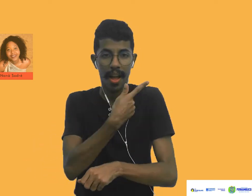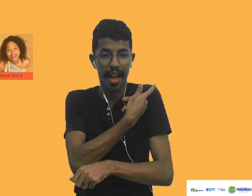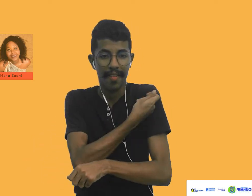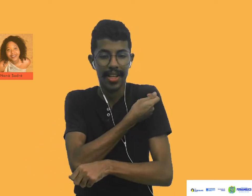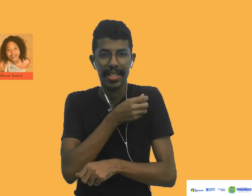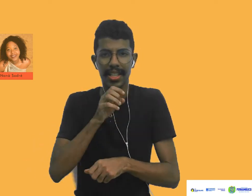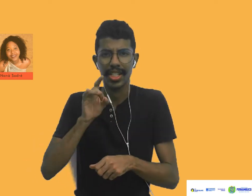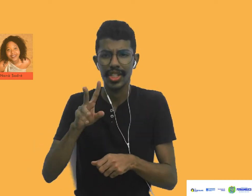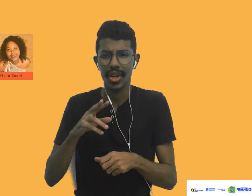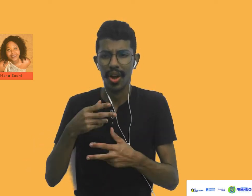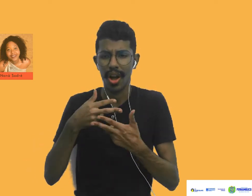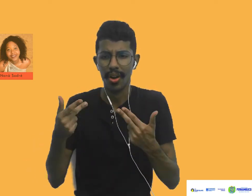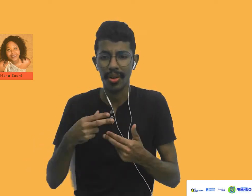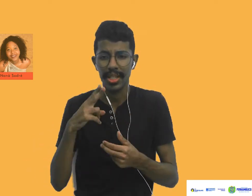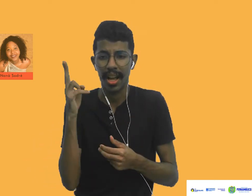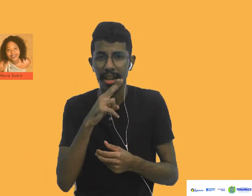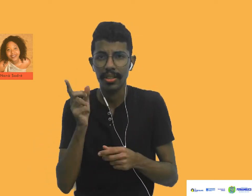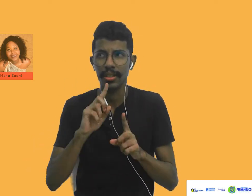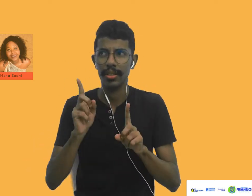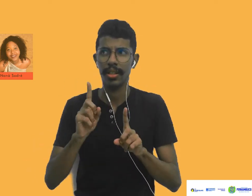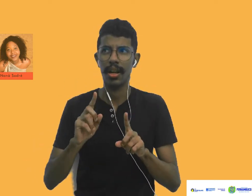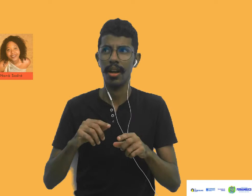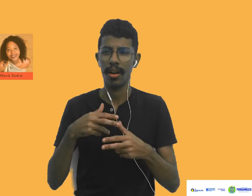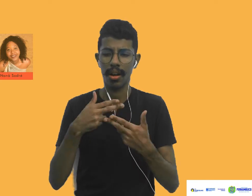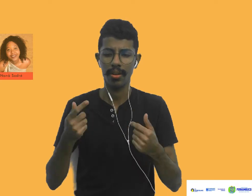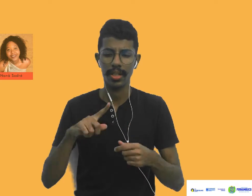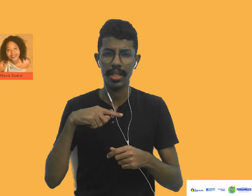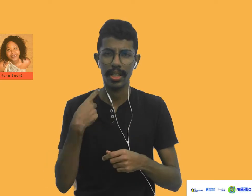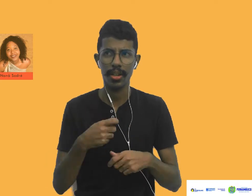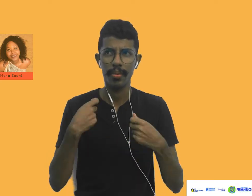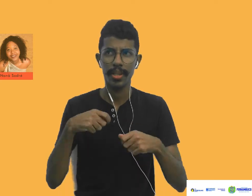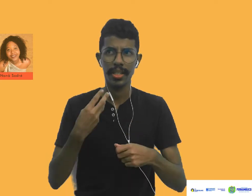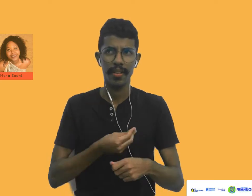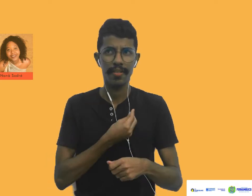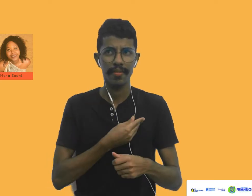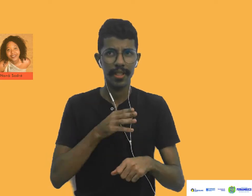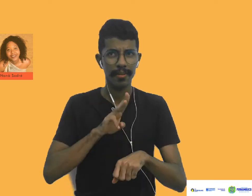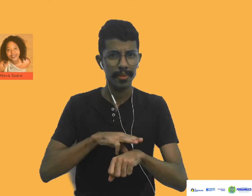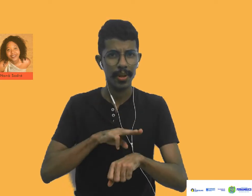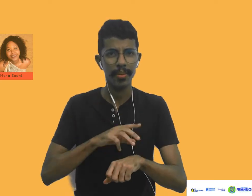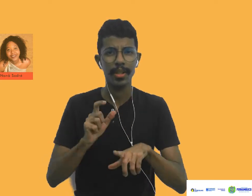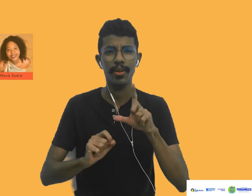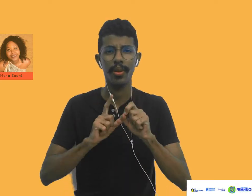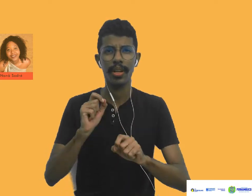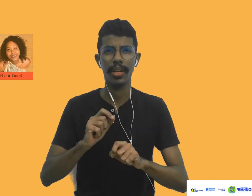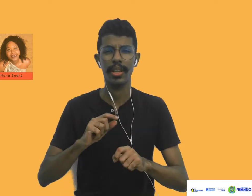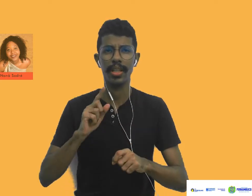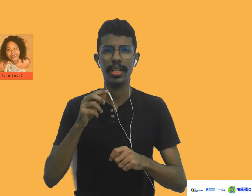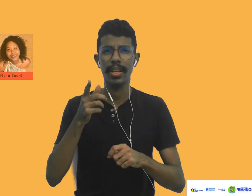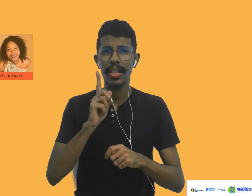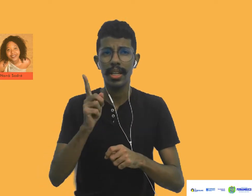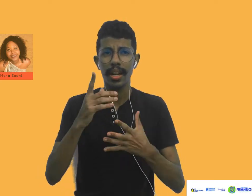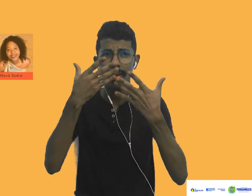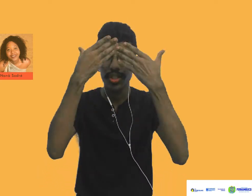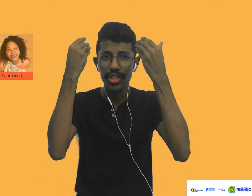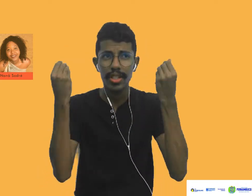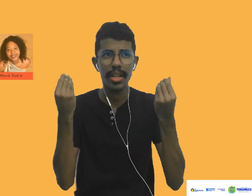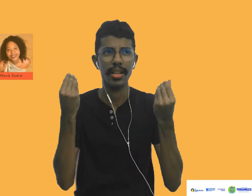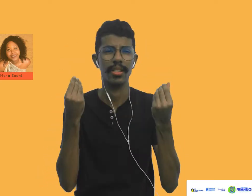permaneça. E isso que nós vivemos agora nesse momento, que sirva, né? Que não caia no esquecimento,